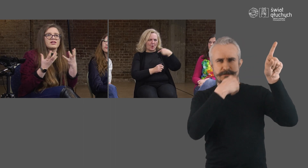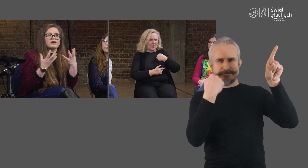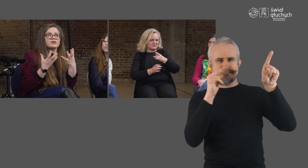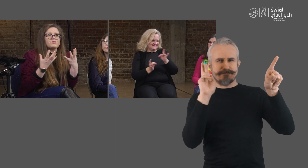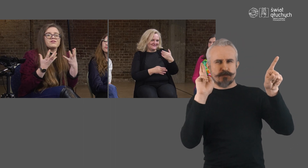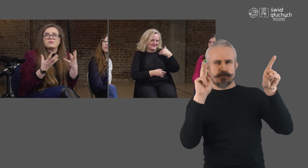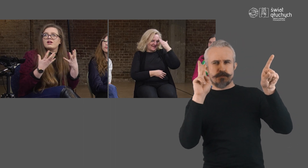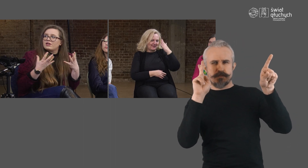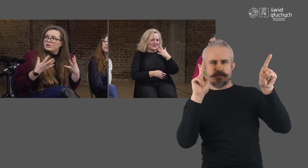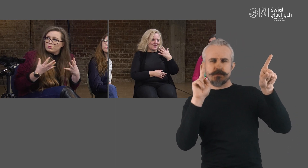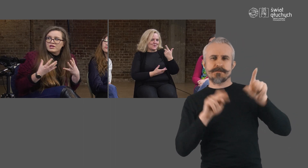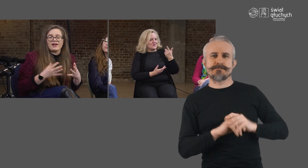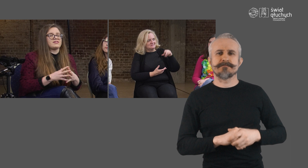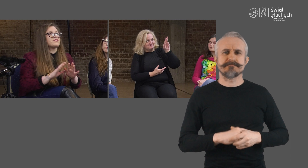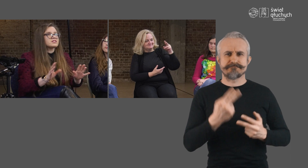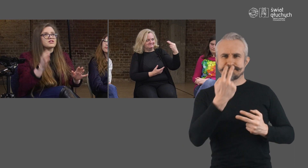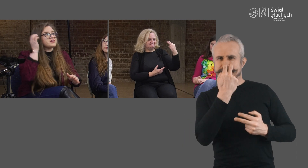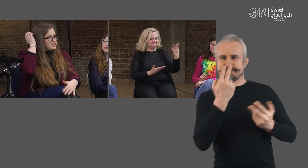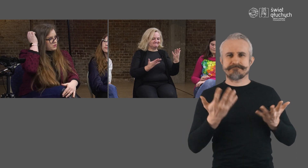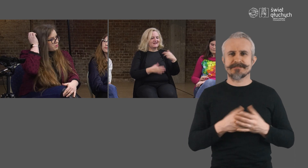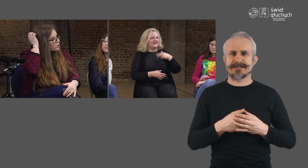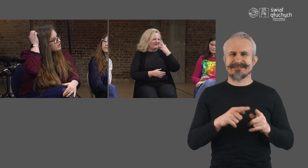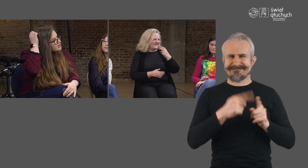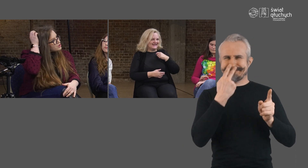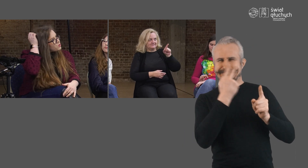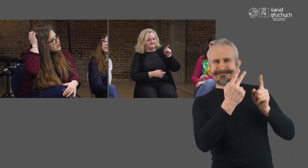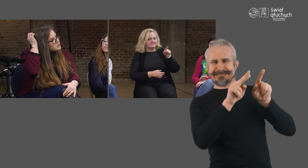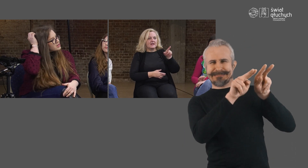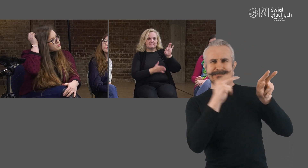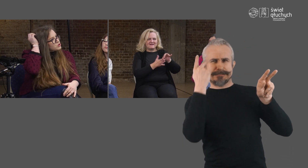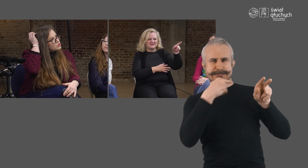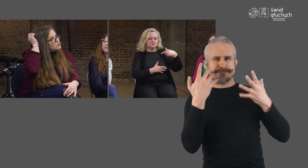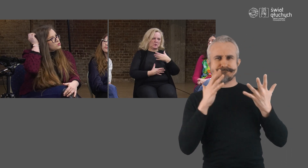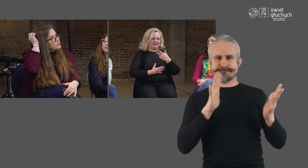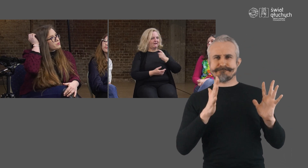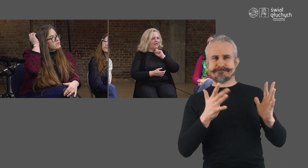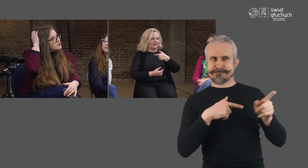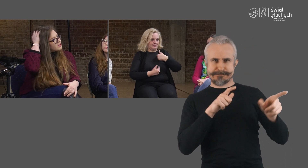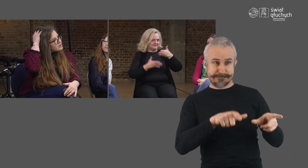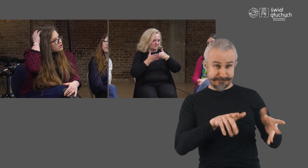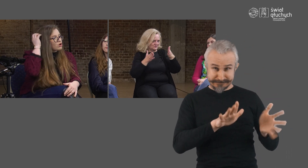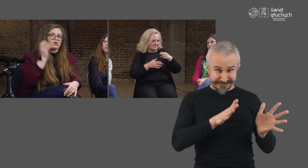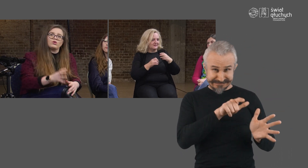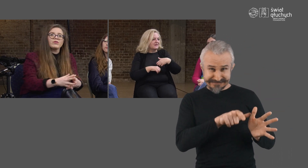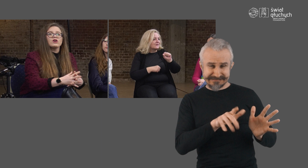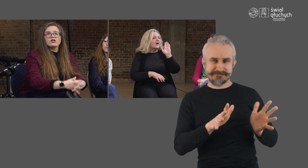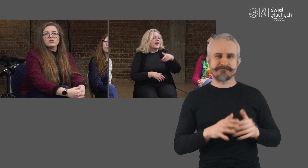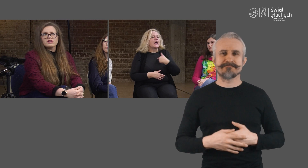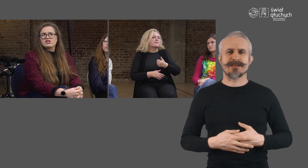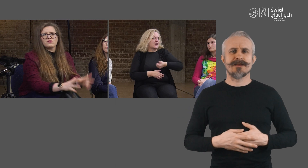ogóle takie niewerbalne jakby komunikaty, więc widać to było. I to było jakoś tak na początku pierwszego